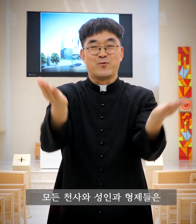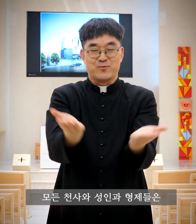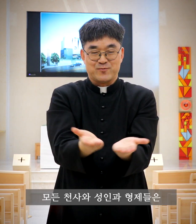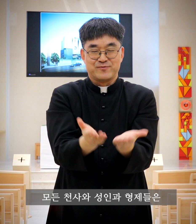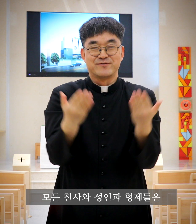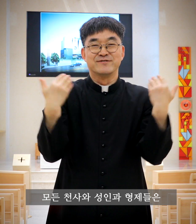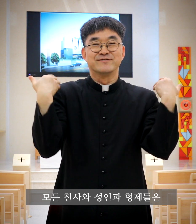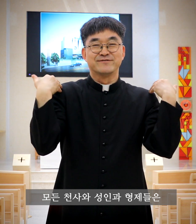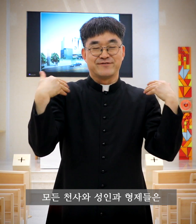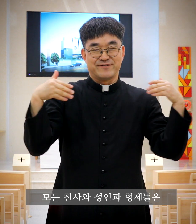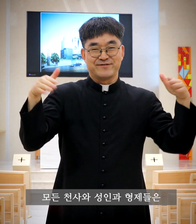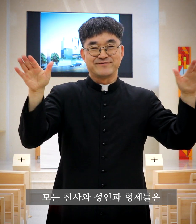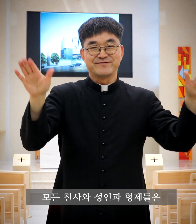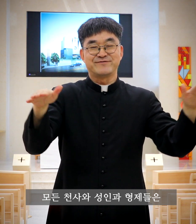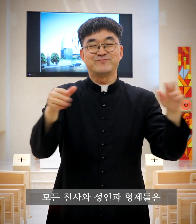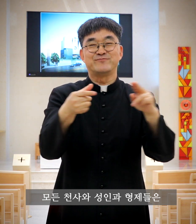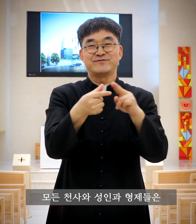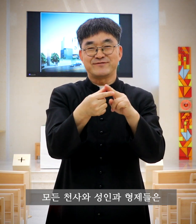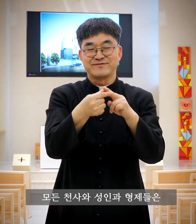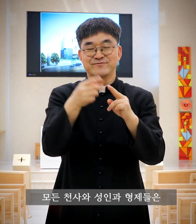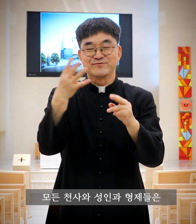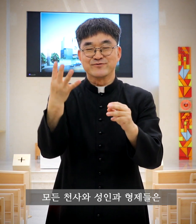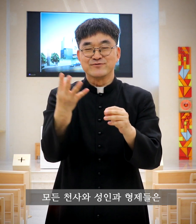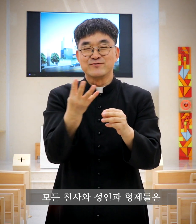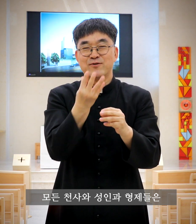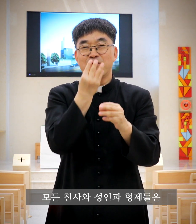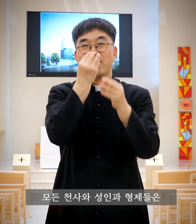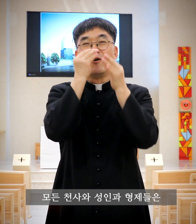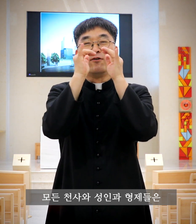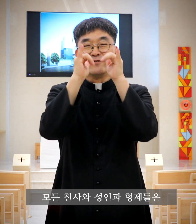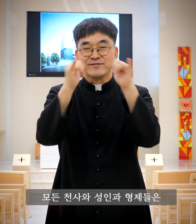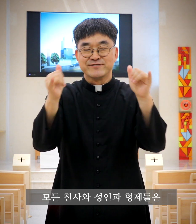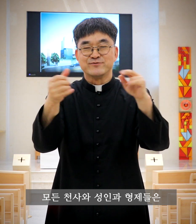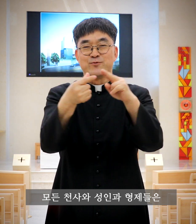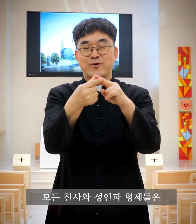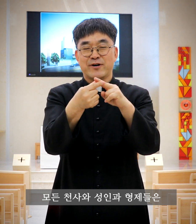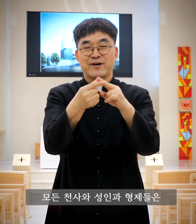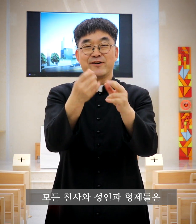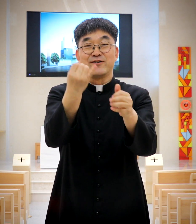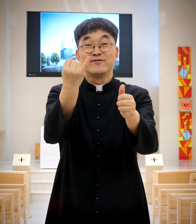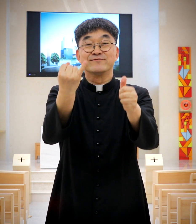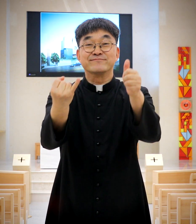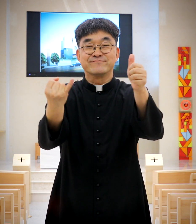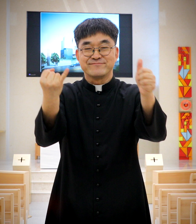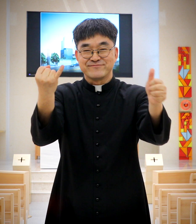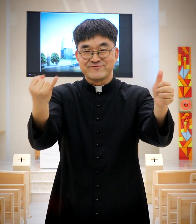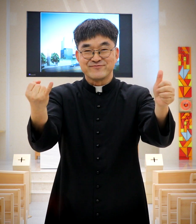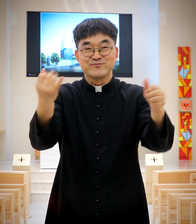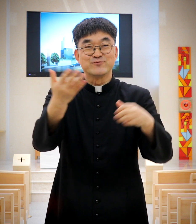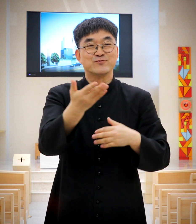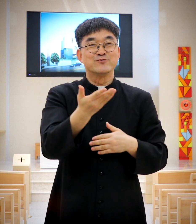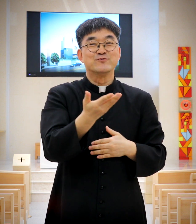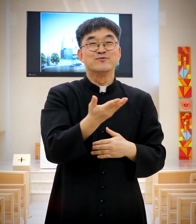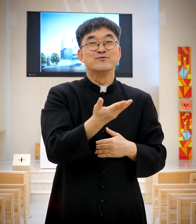모든 천사와 성인과 형제들은